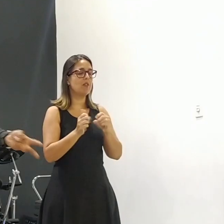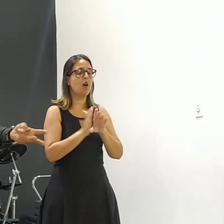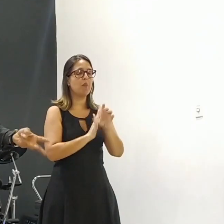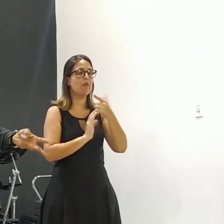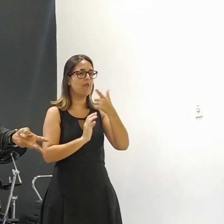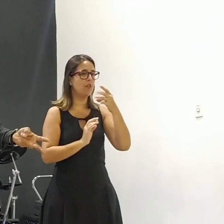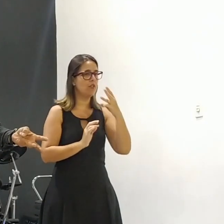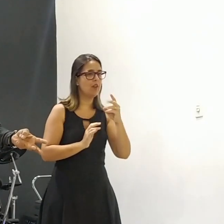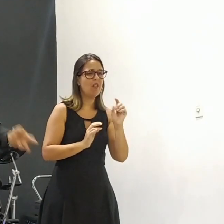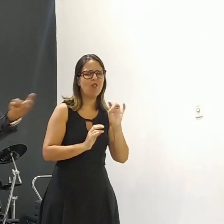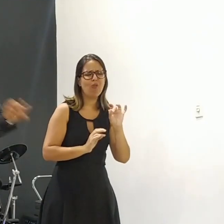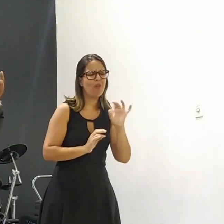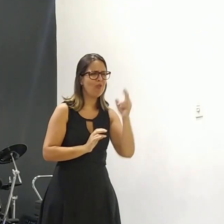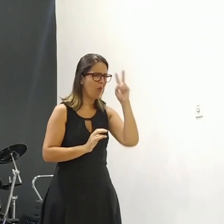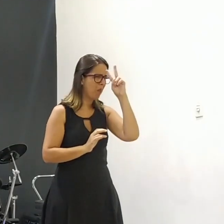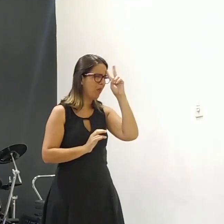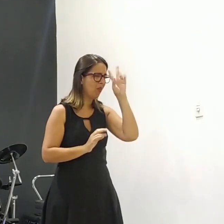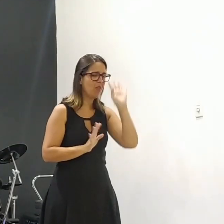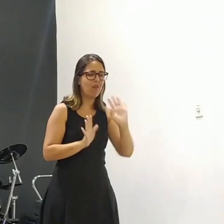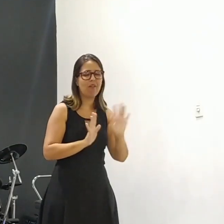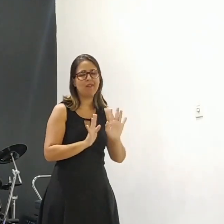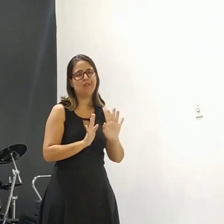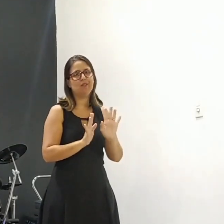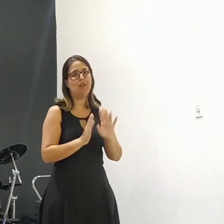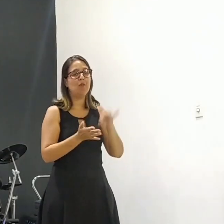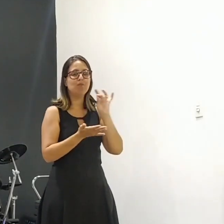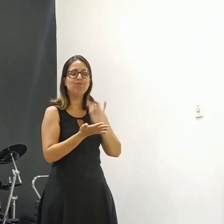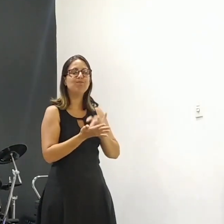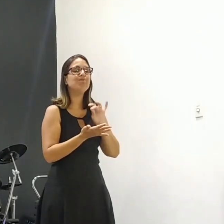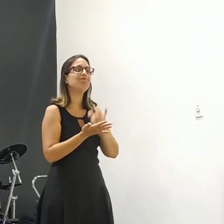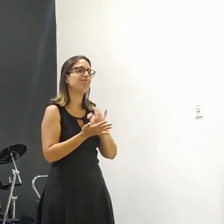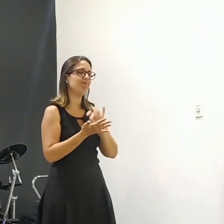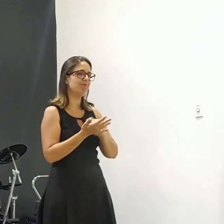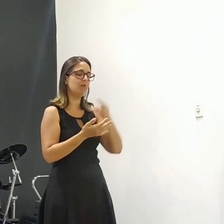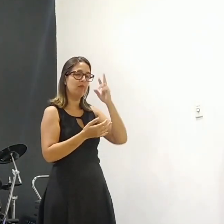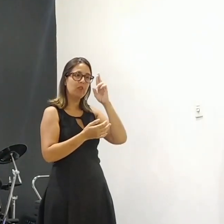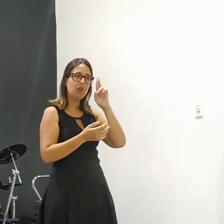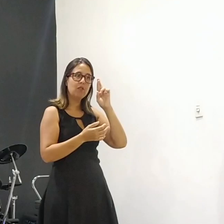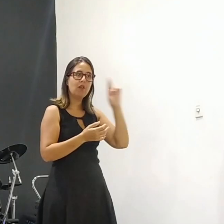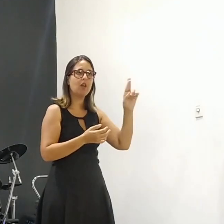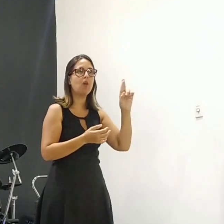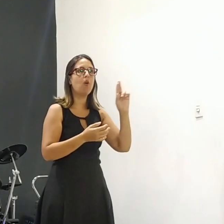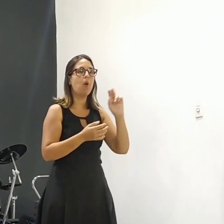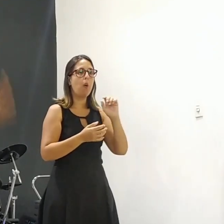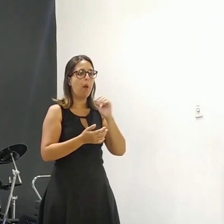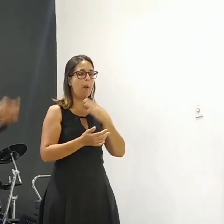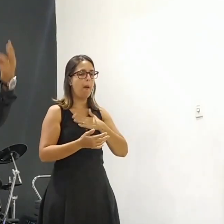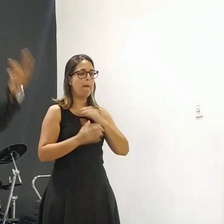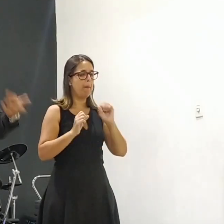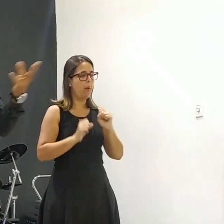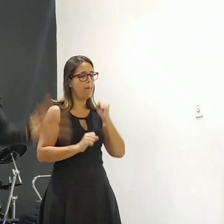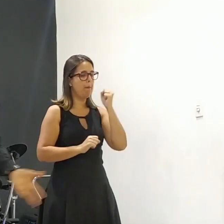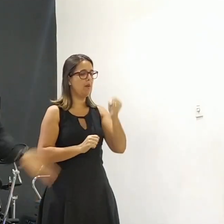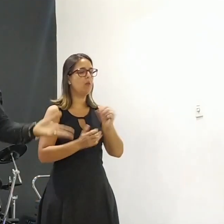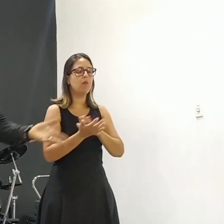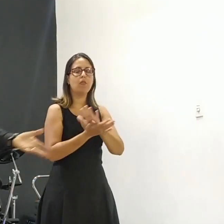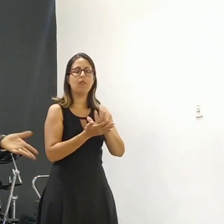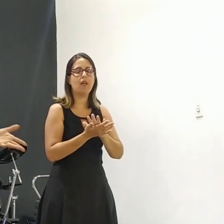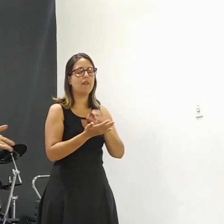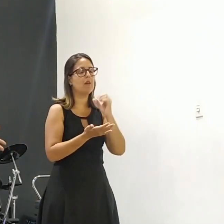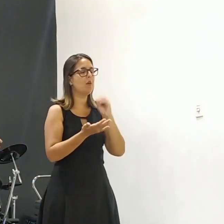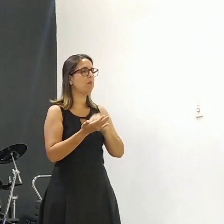uma história. Salmo 23 é uma verdade. O Senhor é meu pastor, nada me